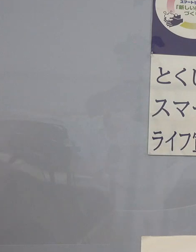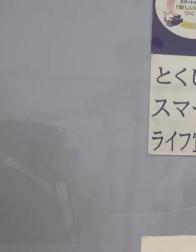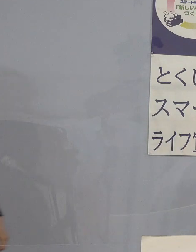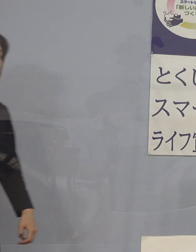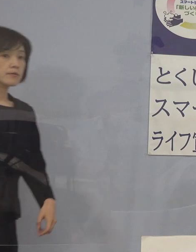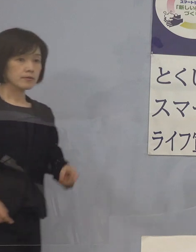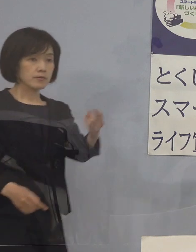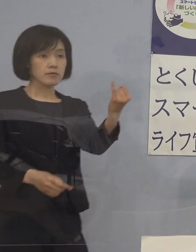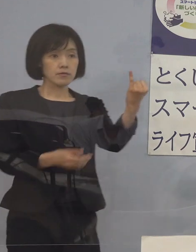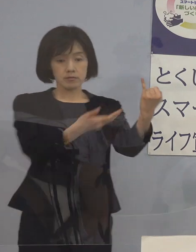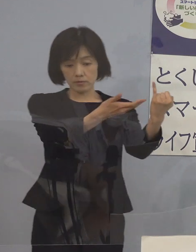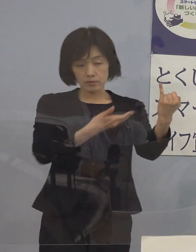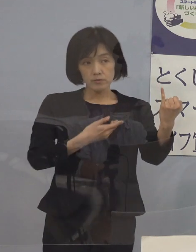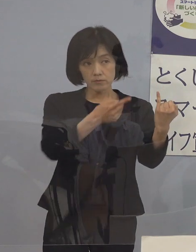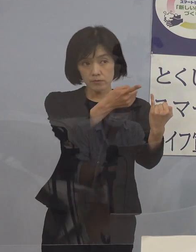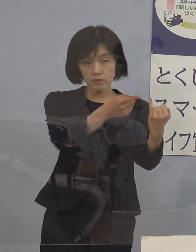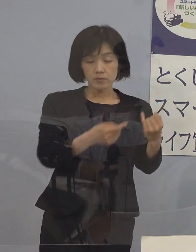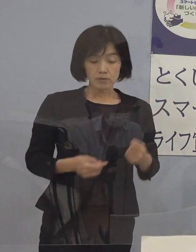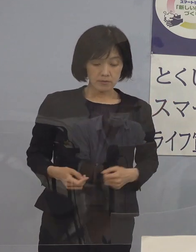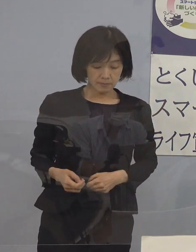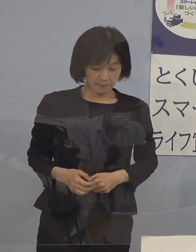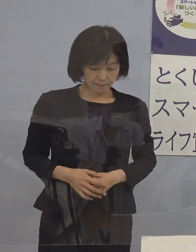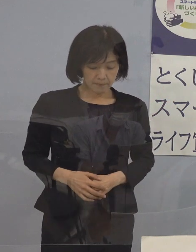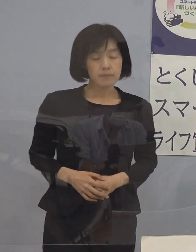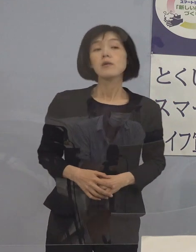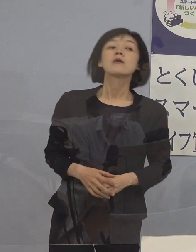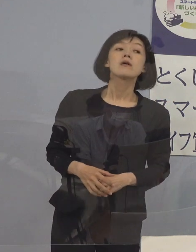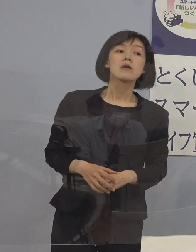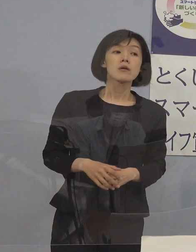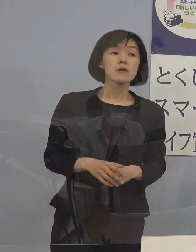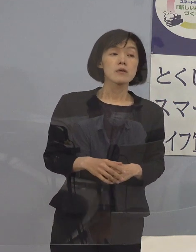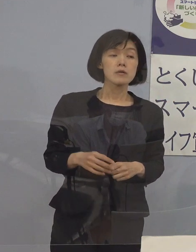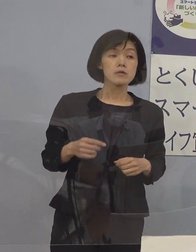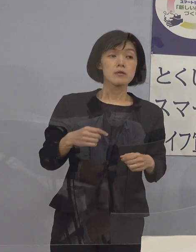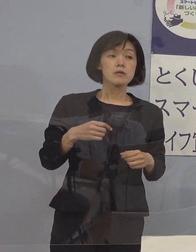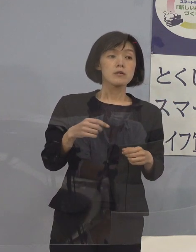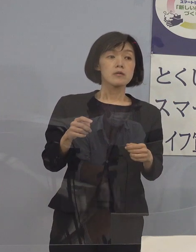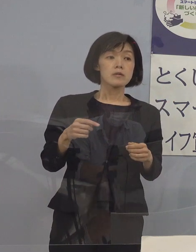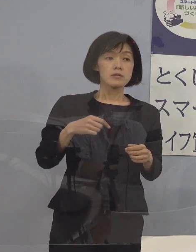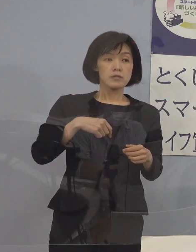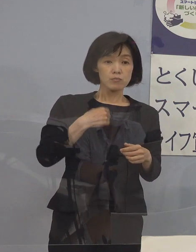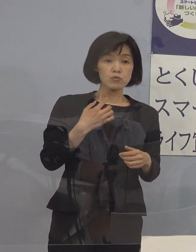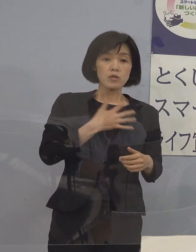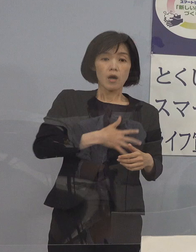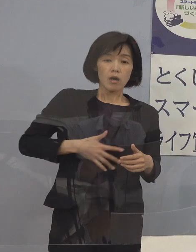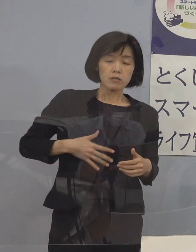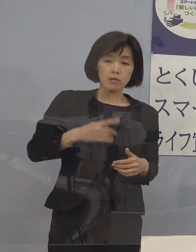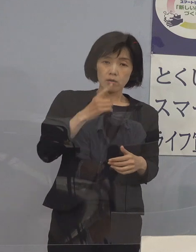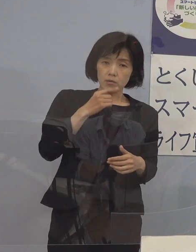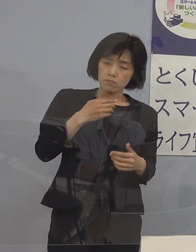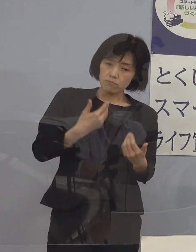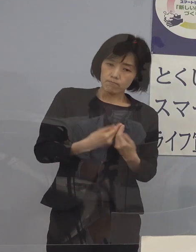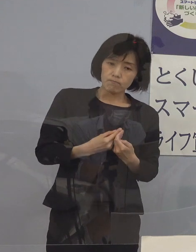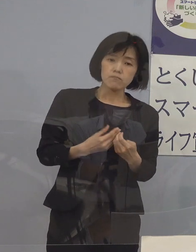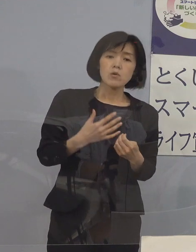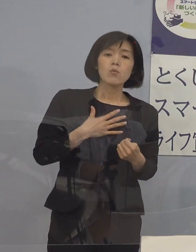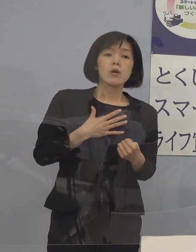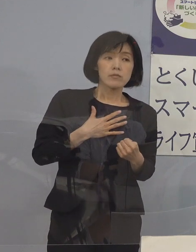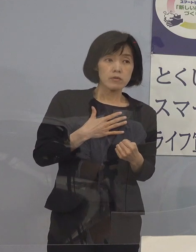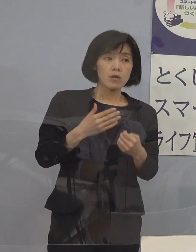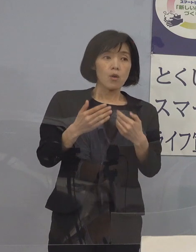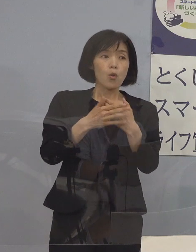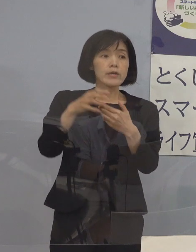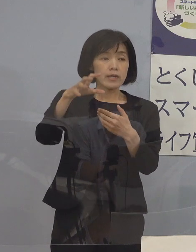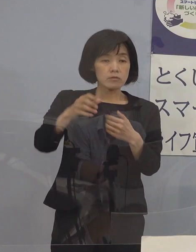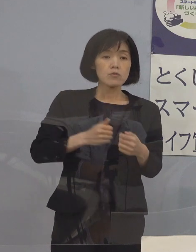はい。 これまで、まあ、ご自分で症状を把握して、それから、まあ、保健所に